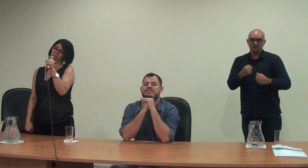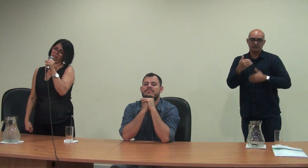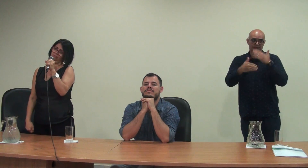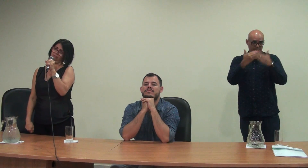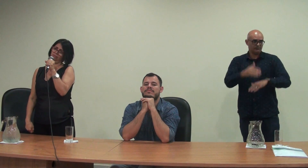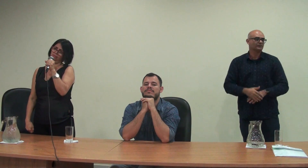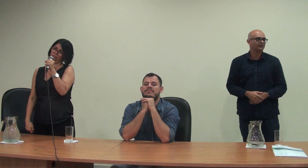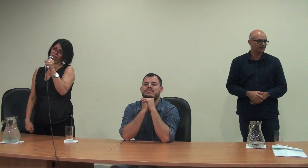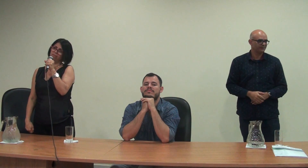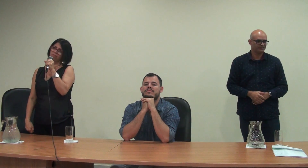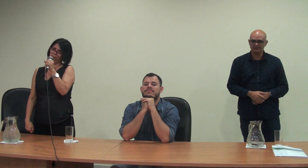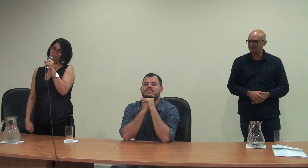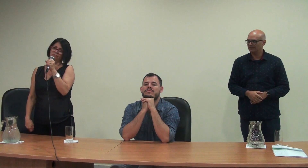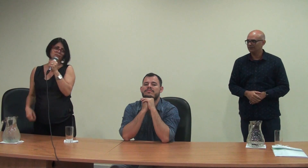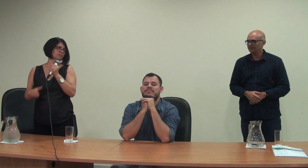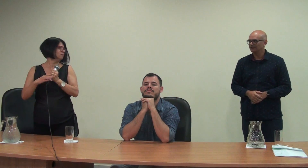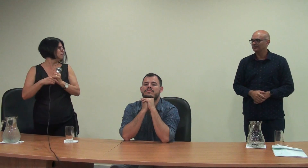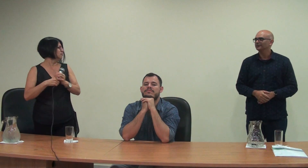nisso.